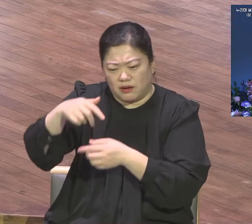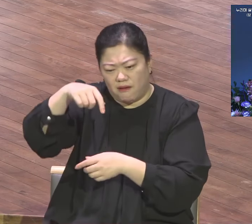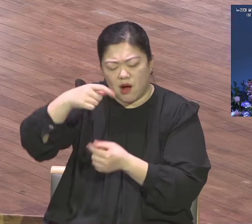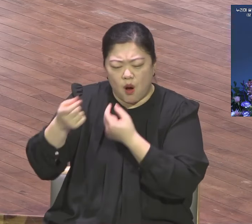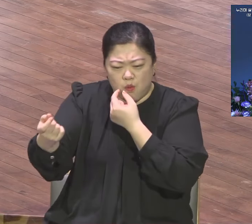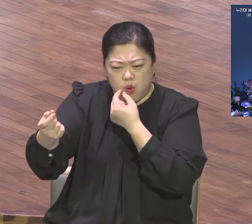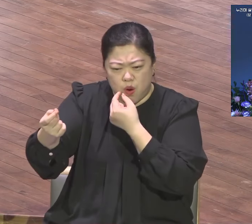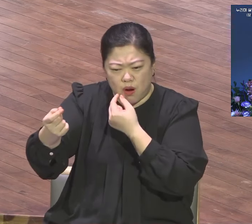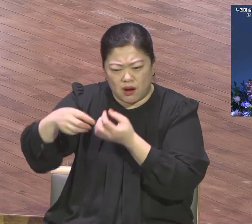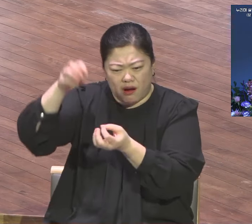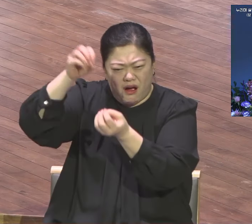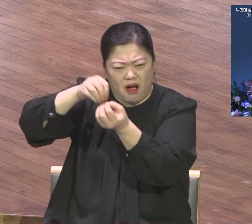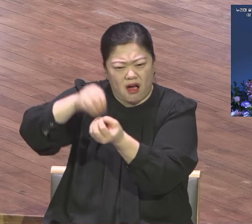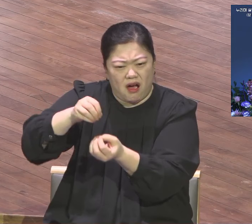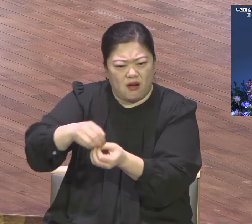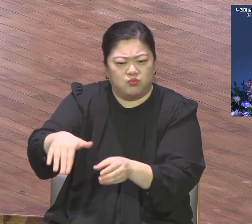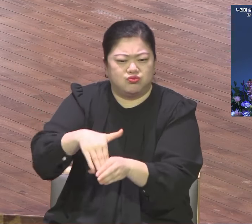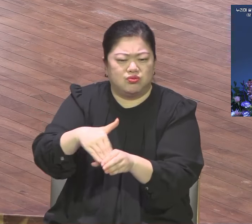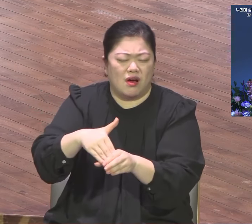눌려 살았습니까?